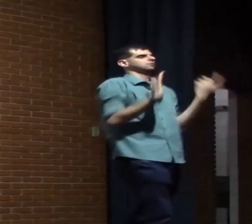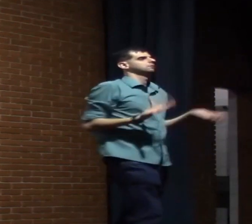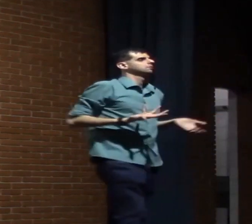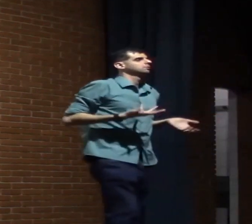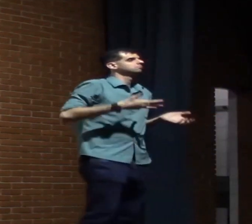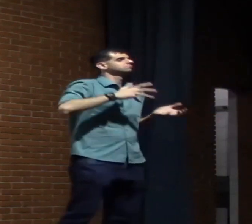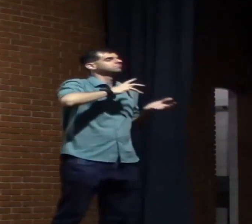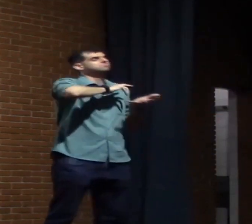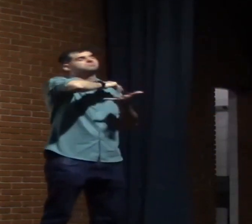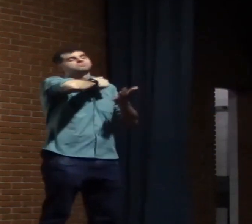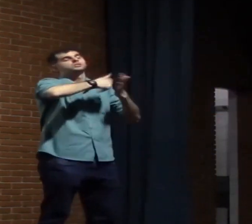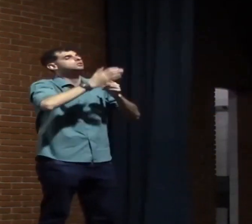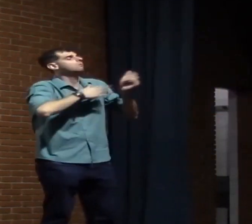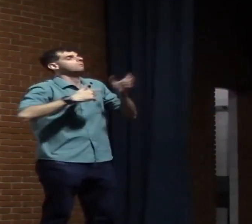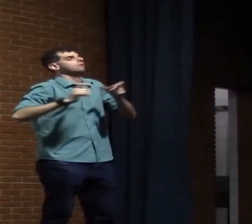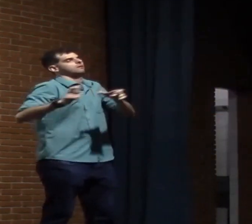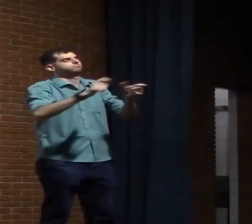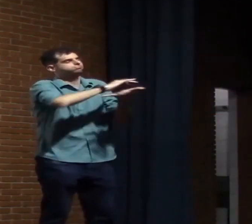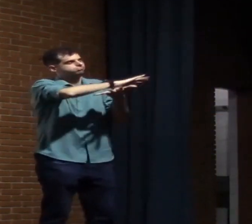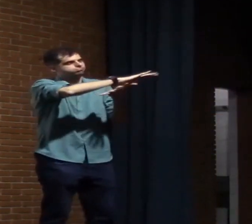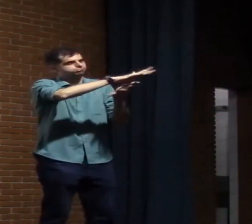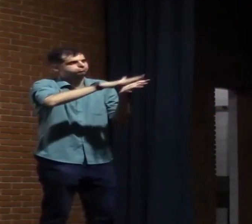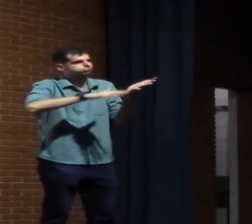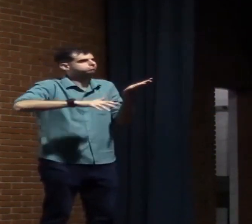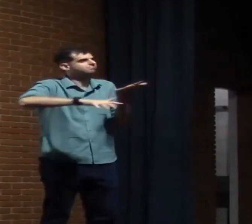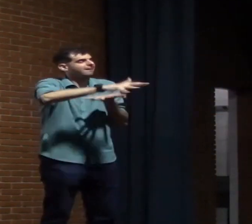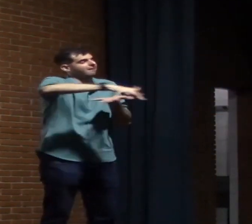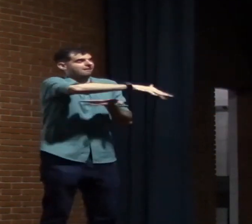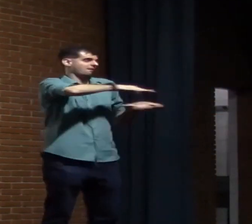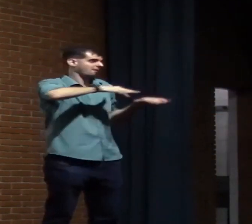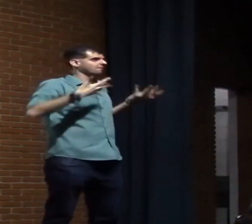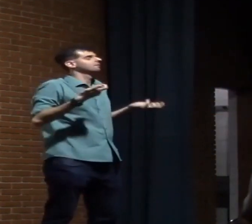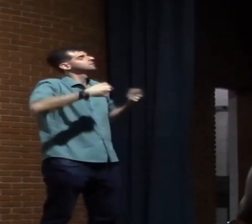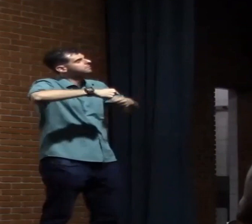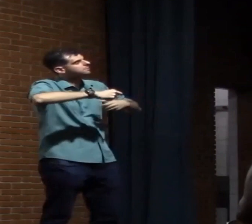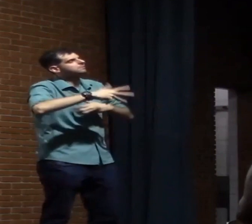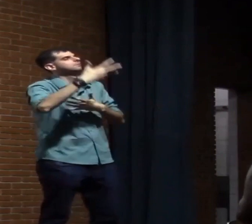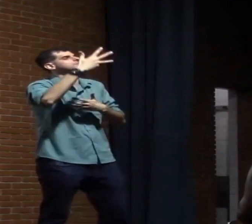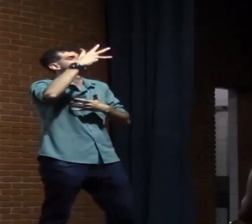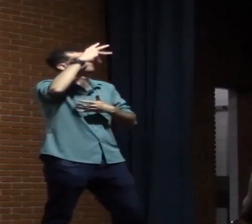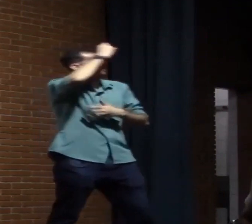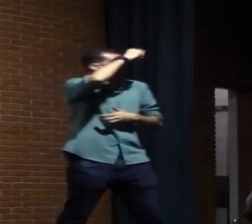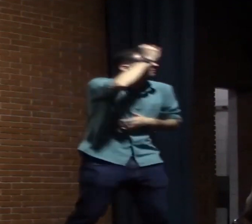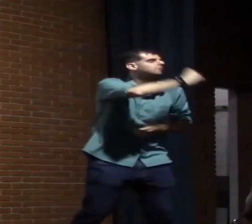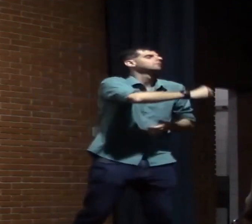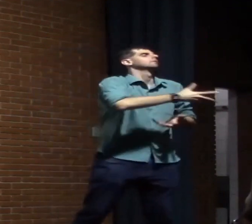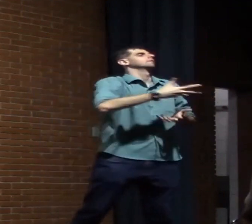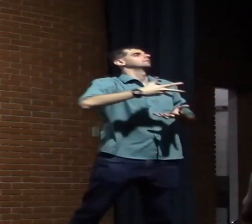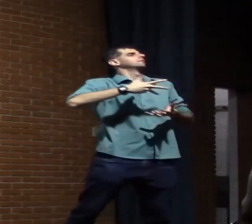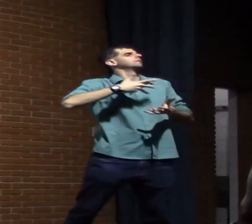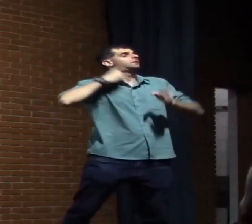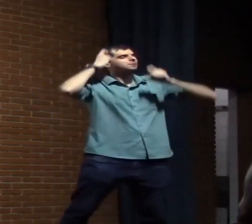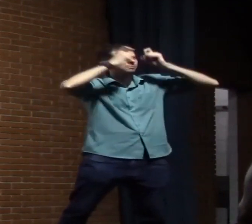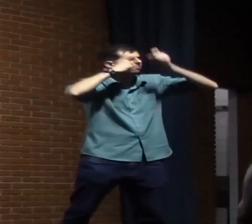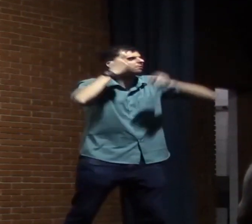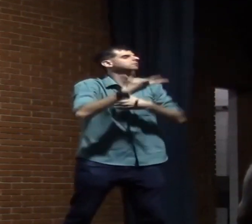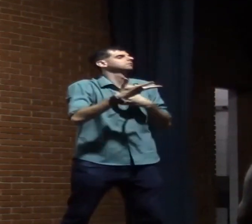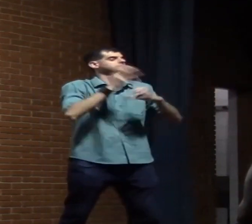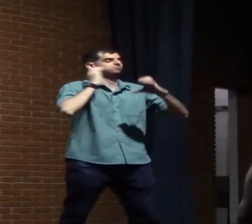nada legal, e a gente, é bem preocupante essa situação, sabe? A gente precisa com